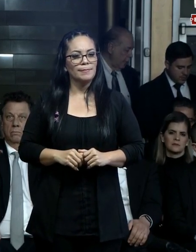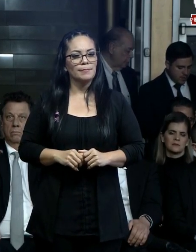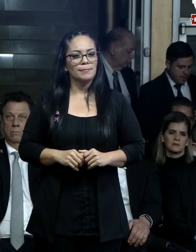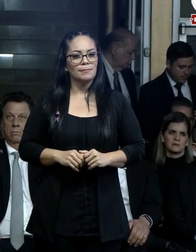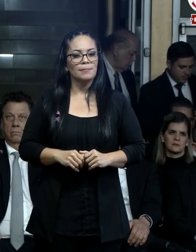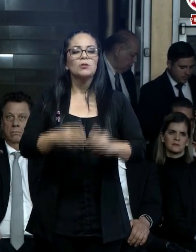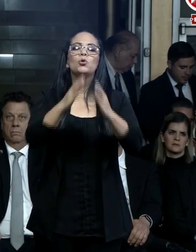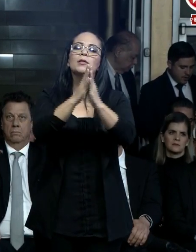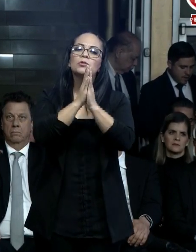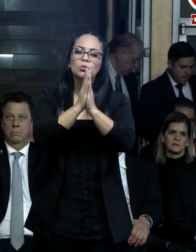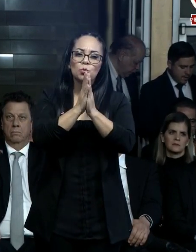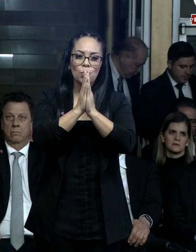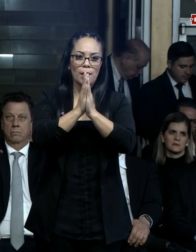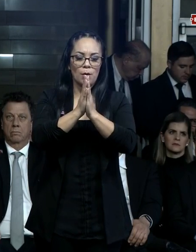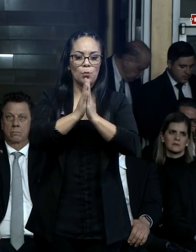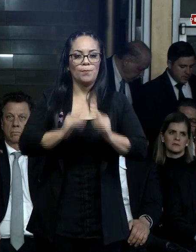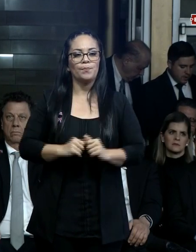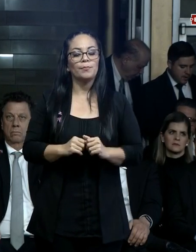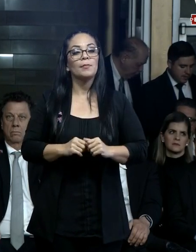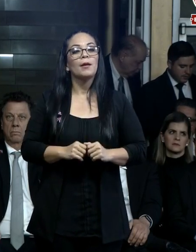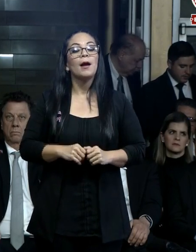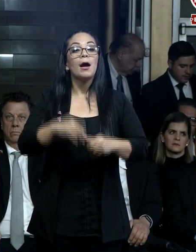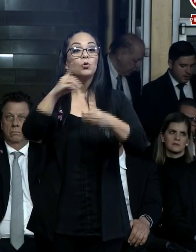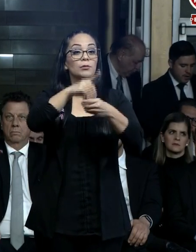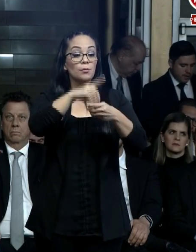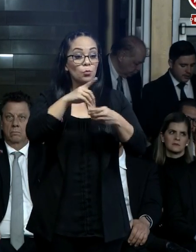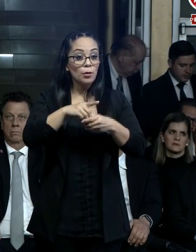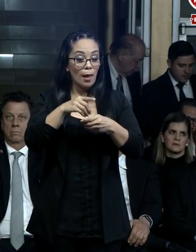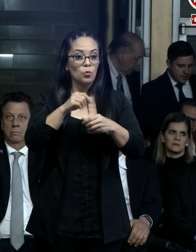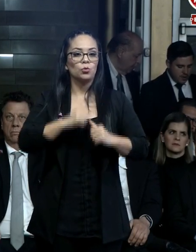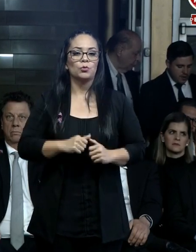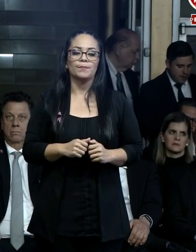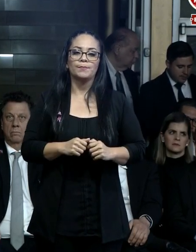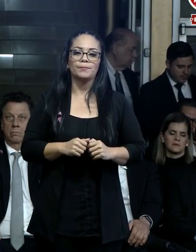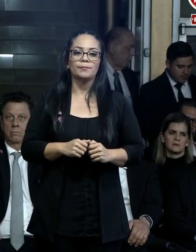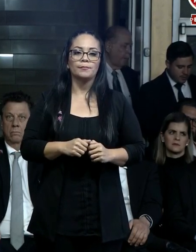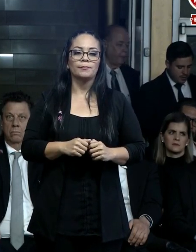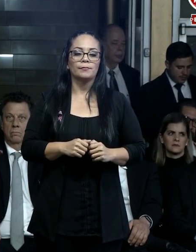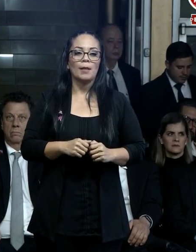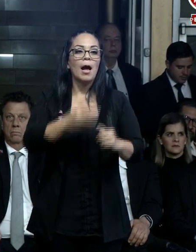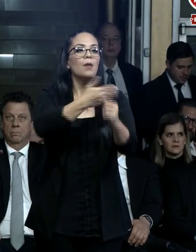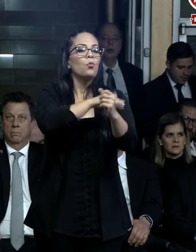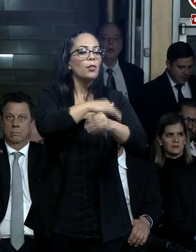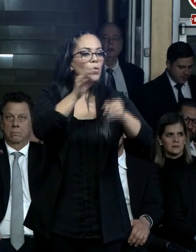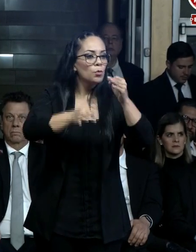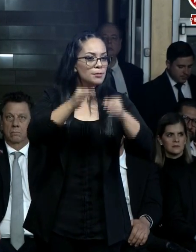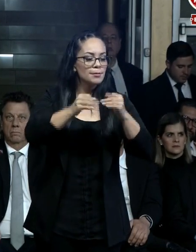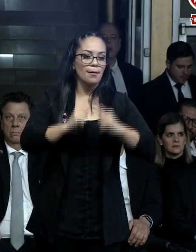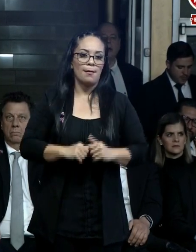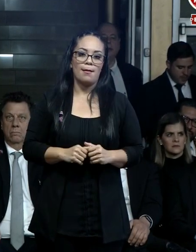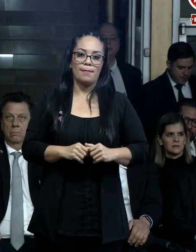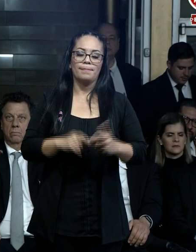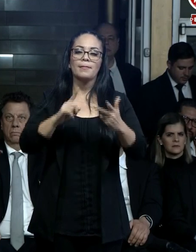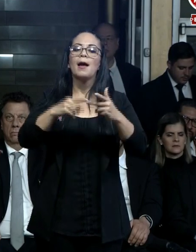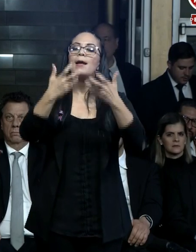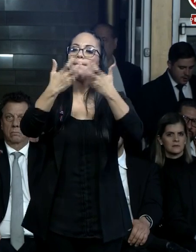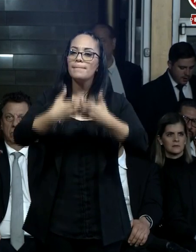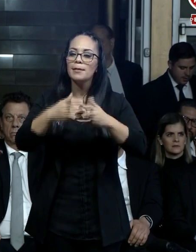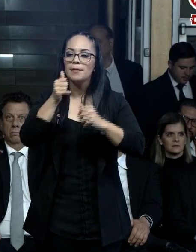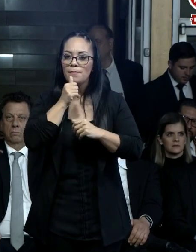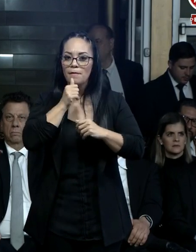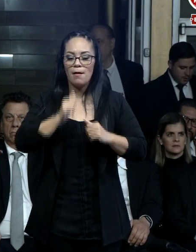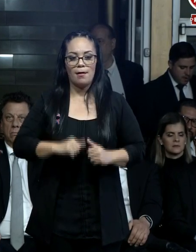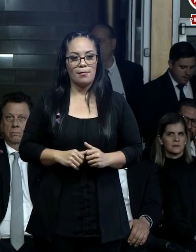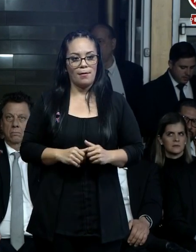Yo les ruego a los señores diputados, al Poder Judicial, a la empresa